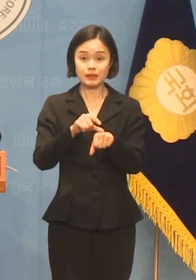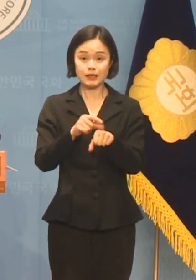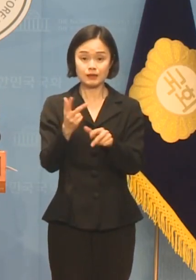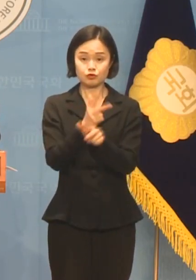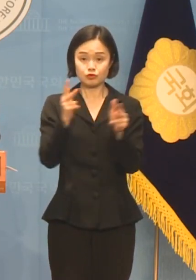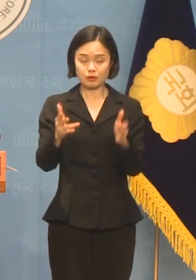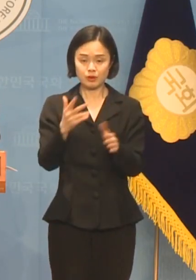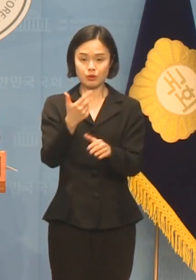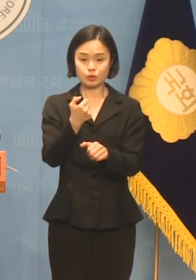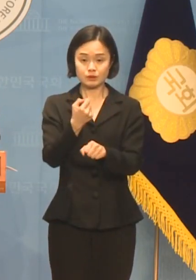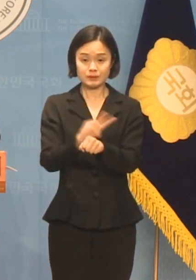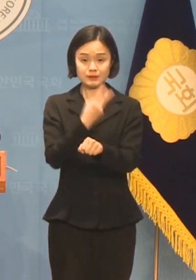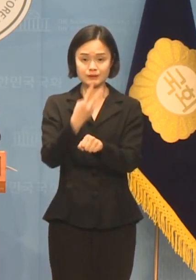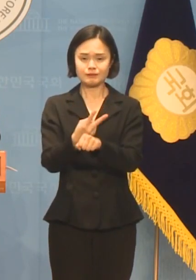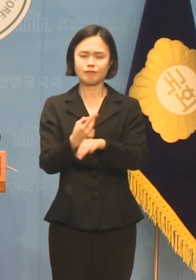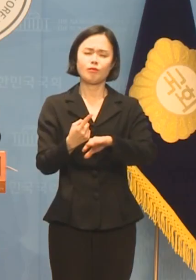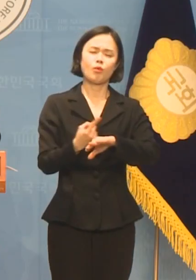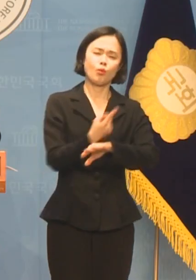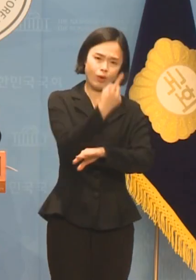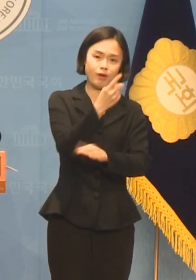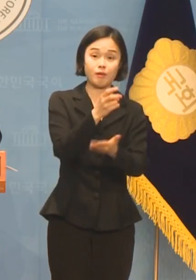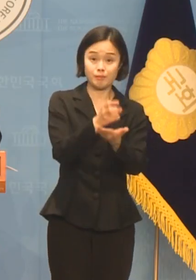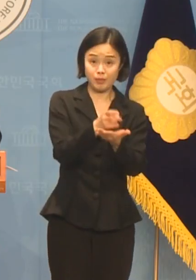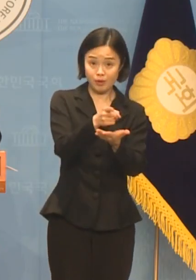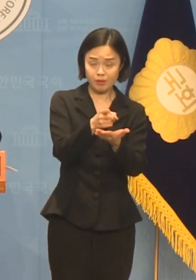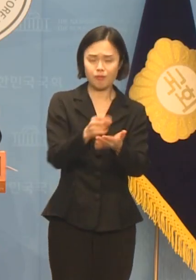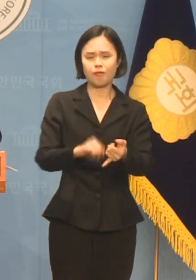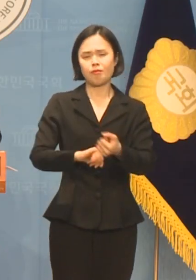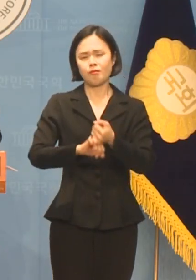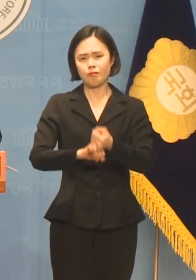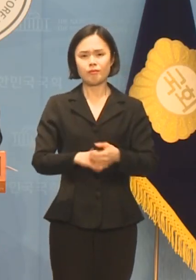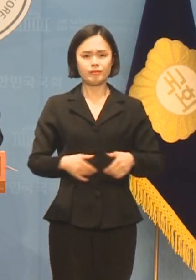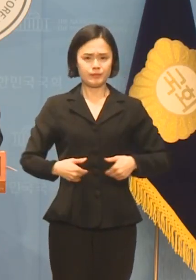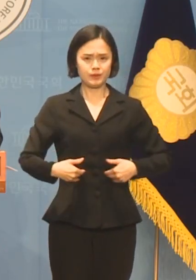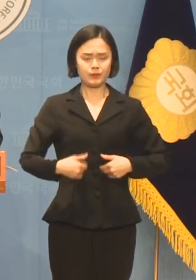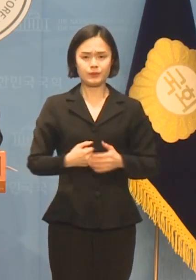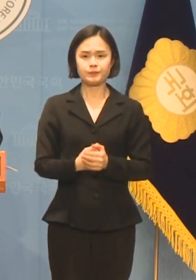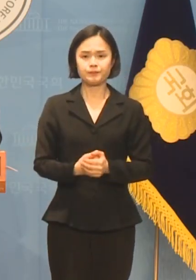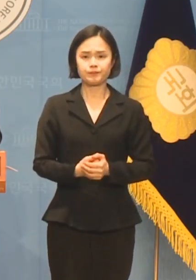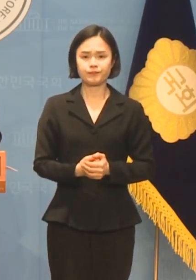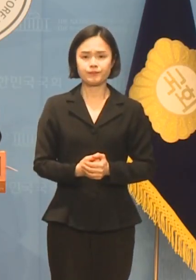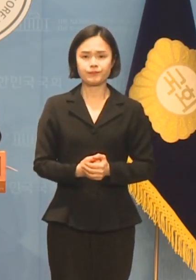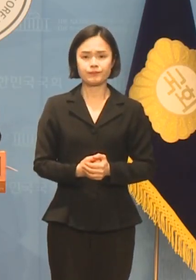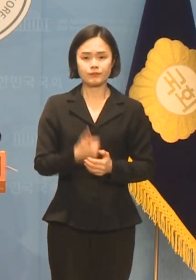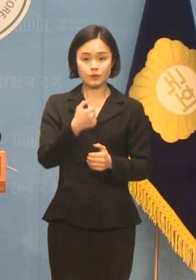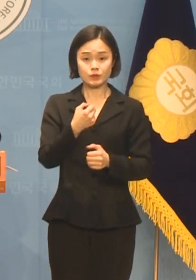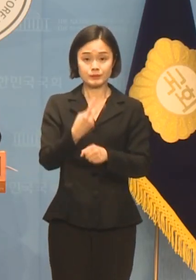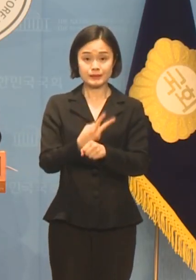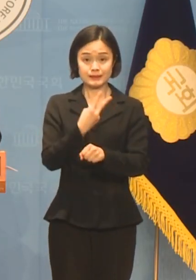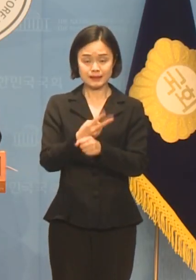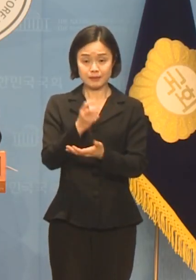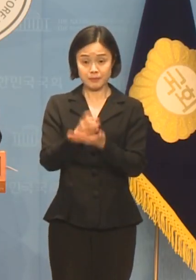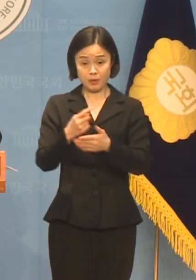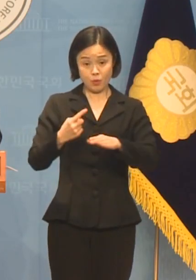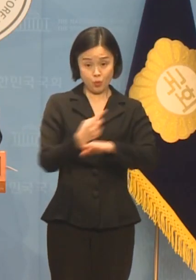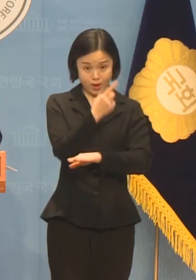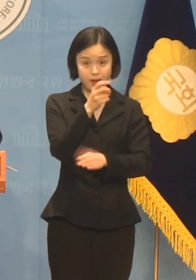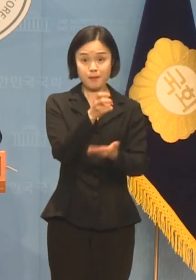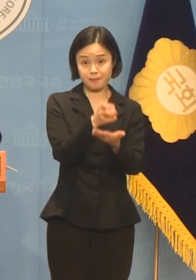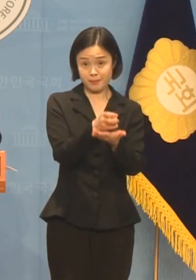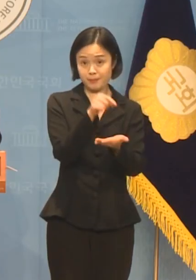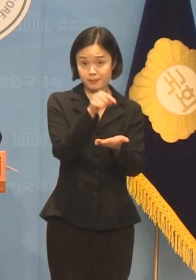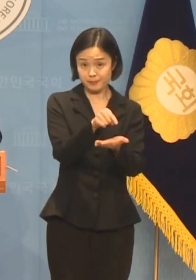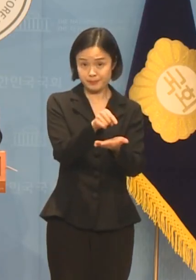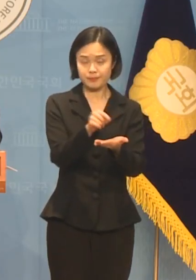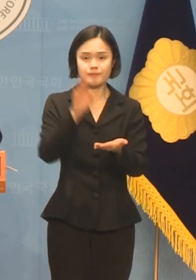선택이 아닌 필수입니다. 주 52시간 예외 적용 조치는 미래 산업 경쟁력